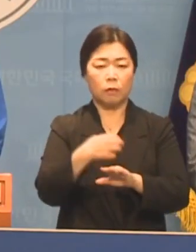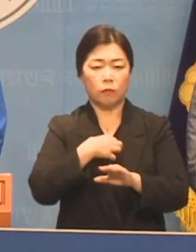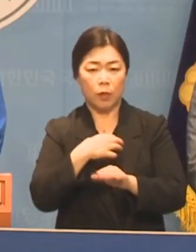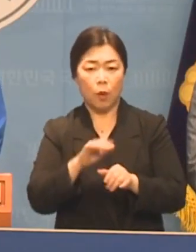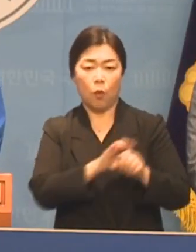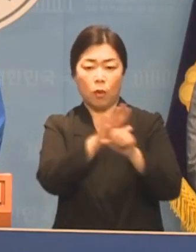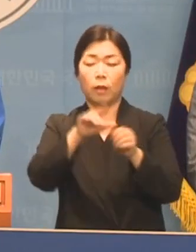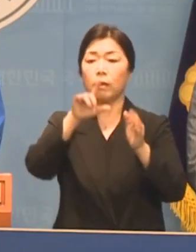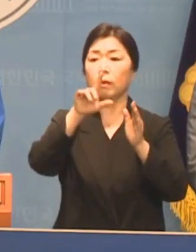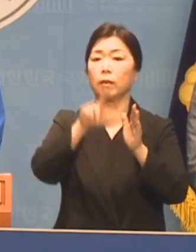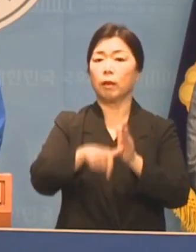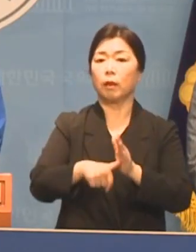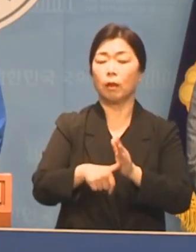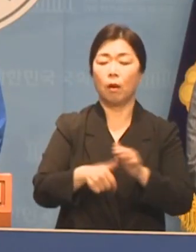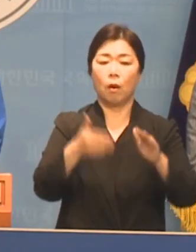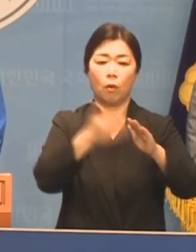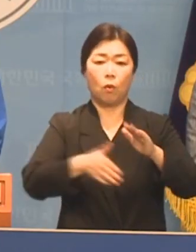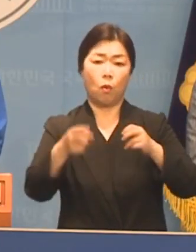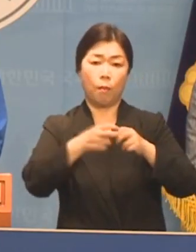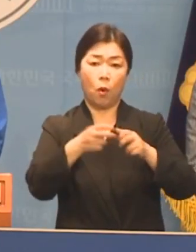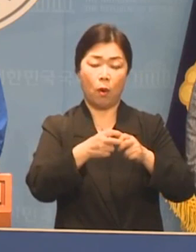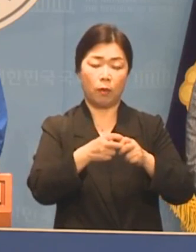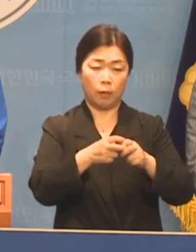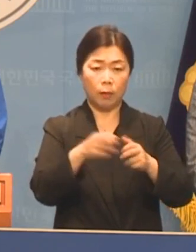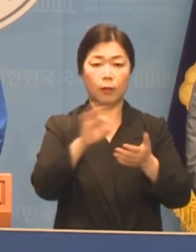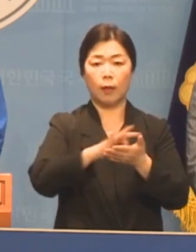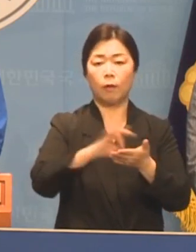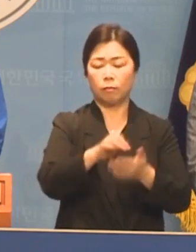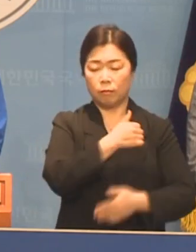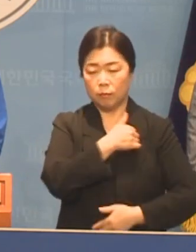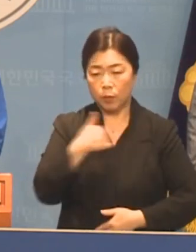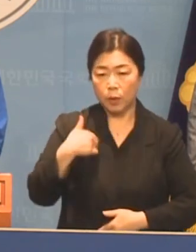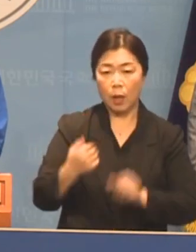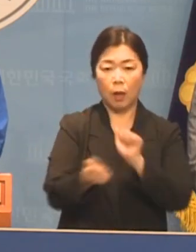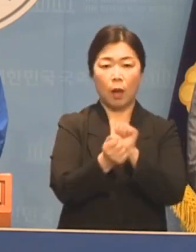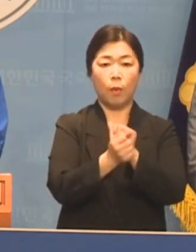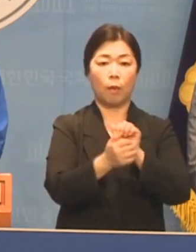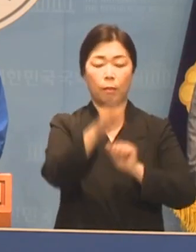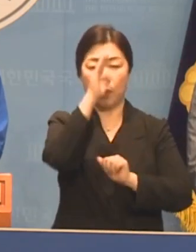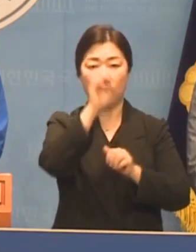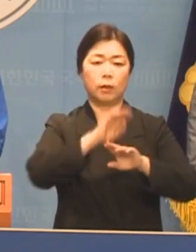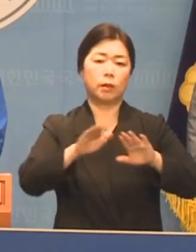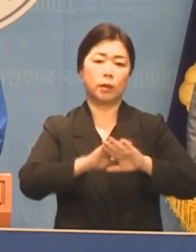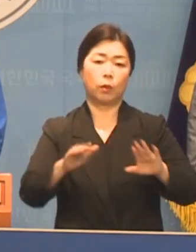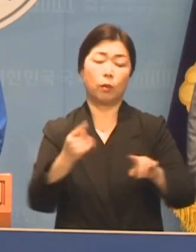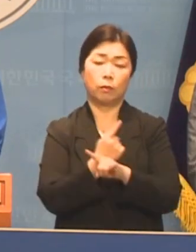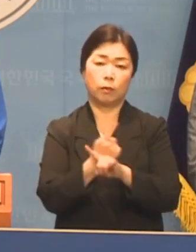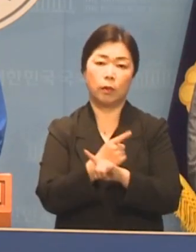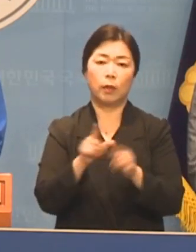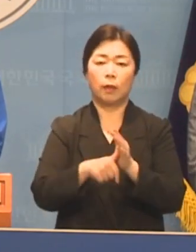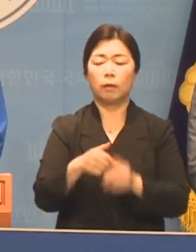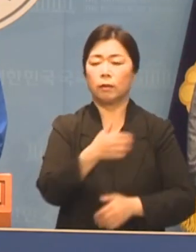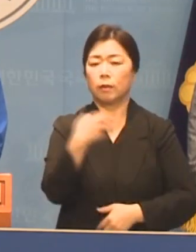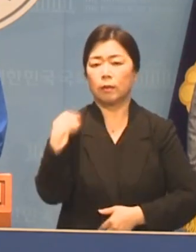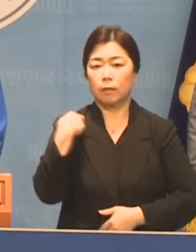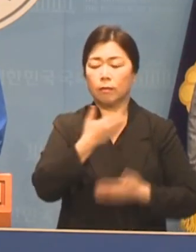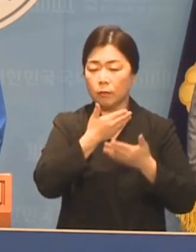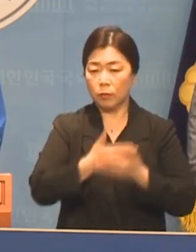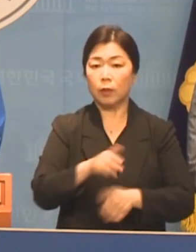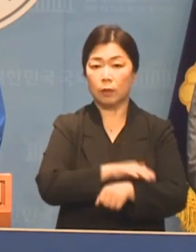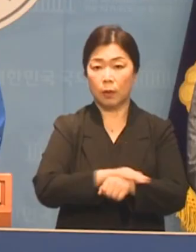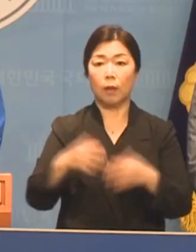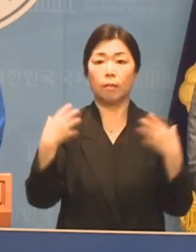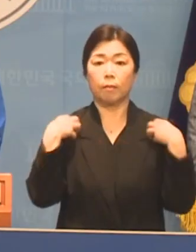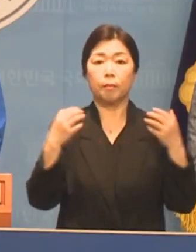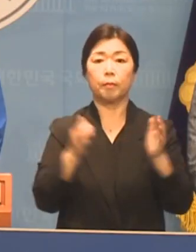코로나 시대에 공공병원으로서 감염병 치료에 중추적인 역할을 수행하였습니다.